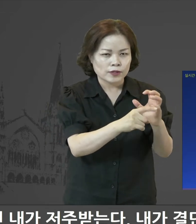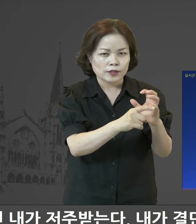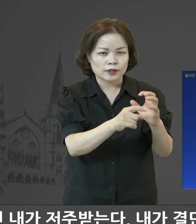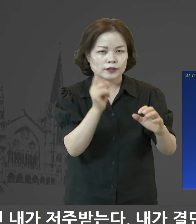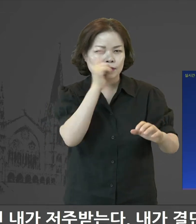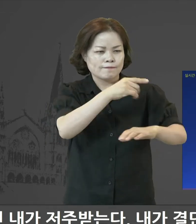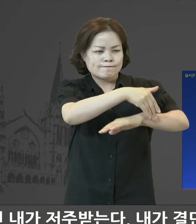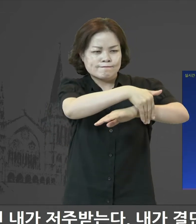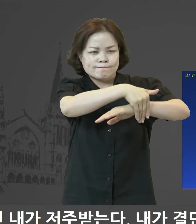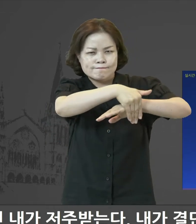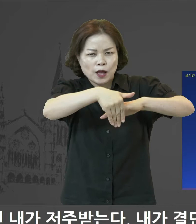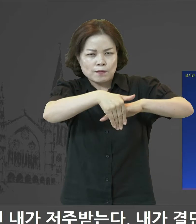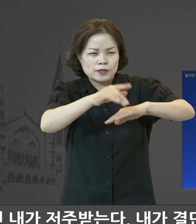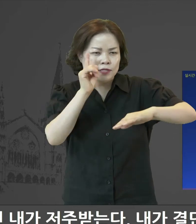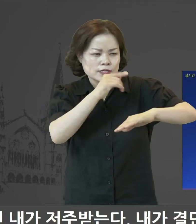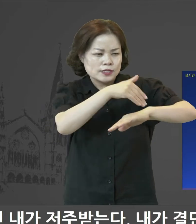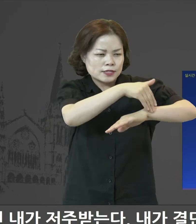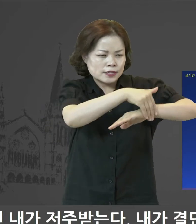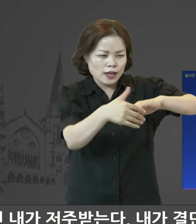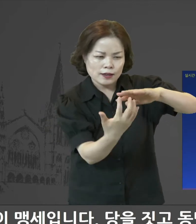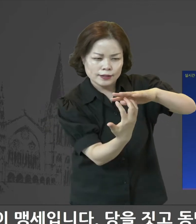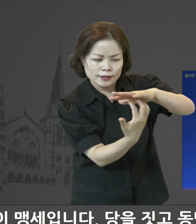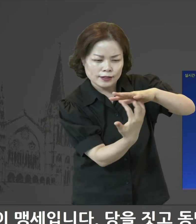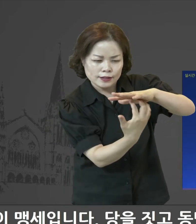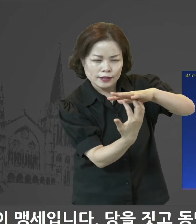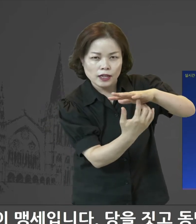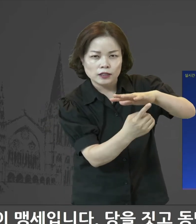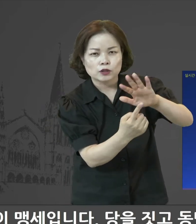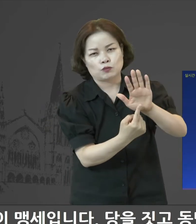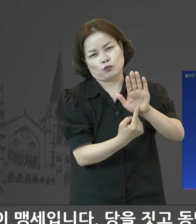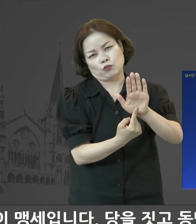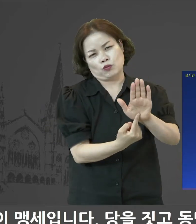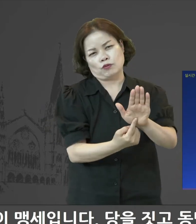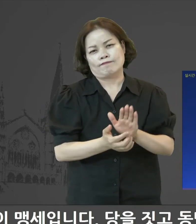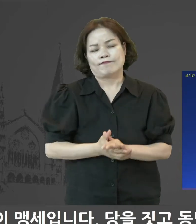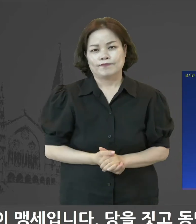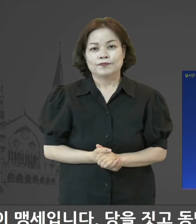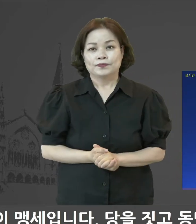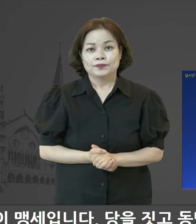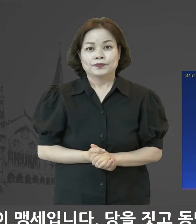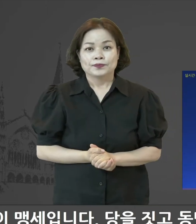한 거예요. 나쁜 짓을 하겠다고 작당을 한 모습을 표현하는 단어들입니다.